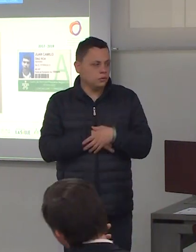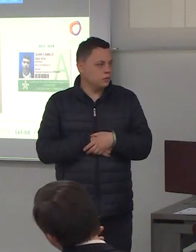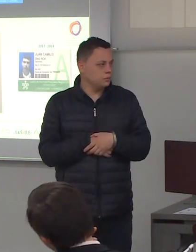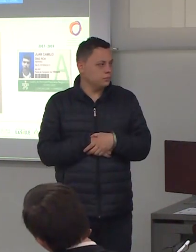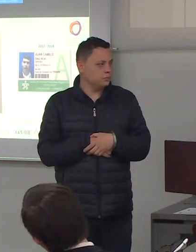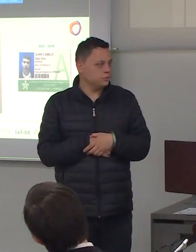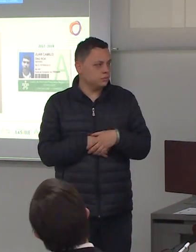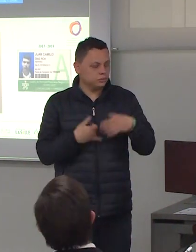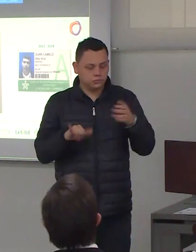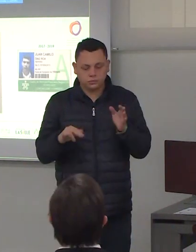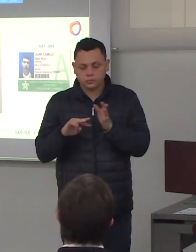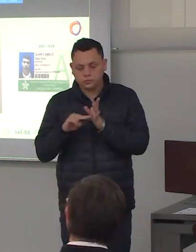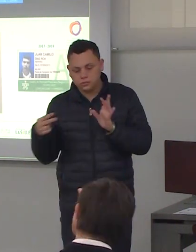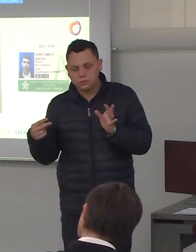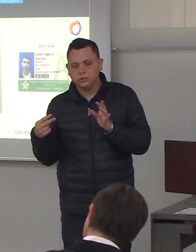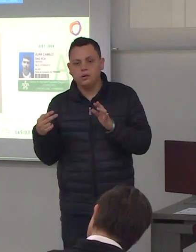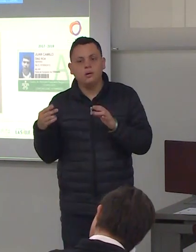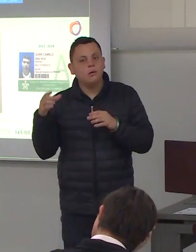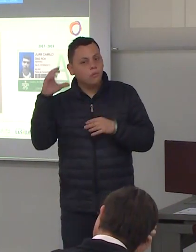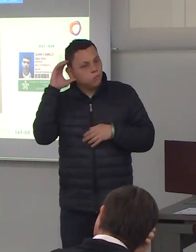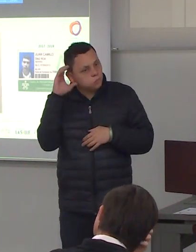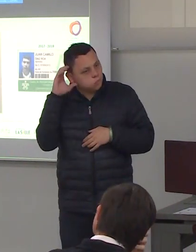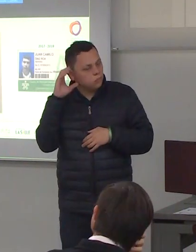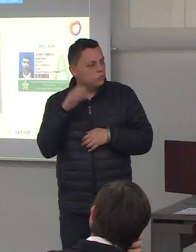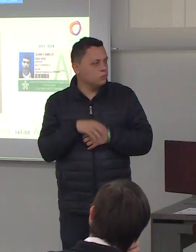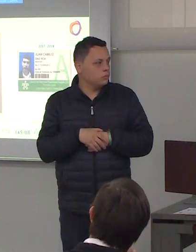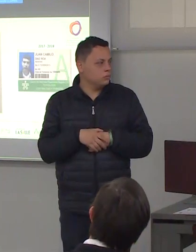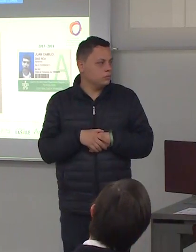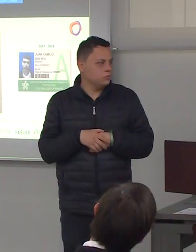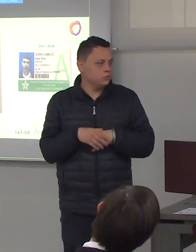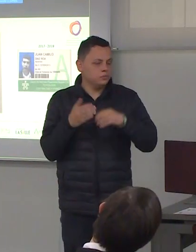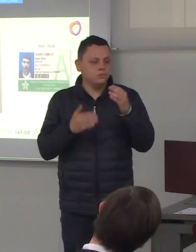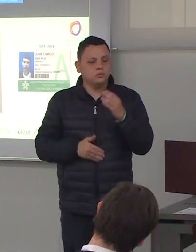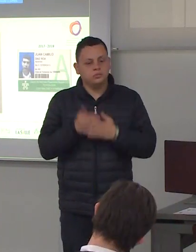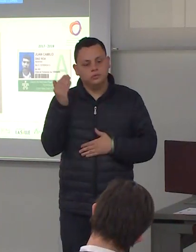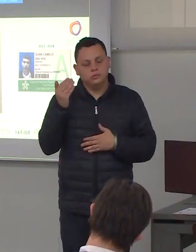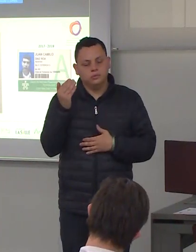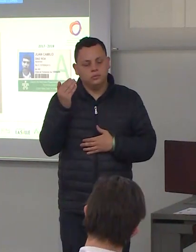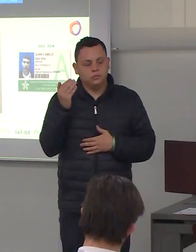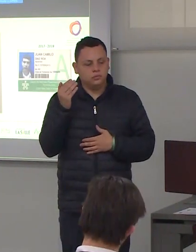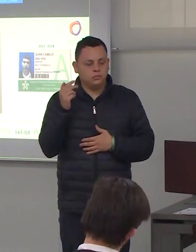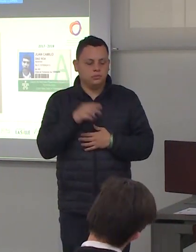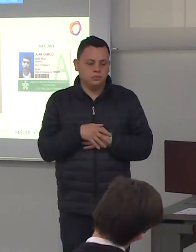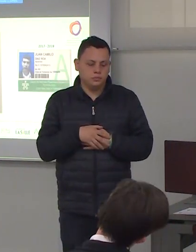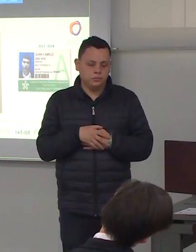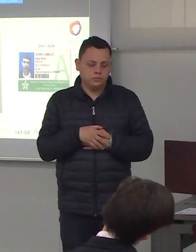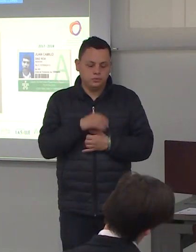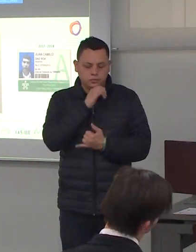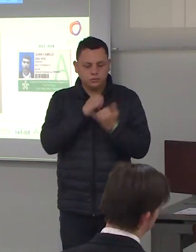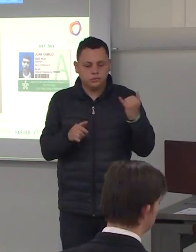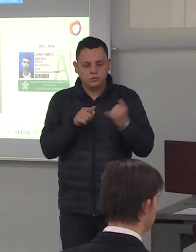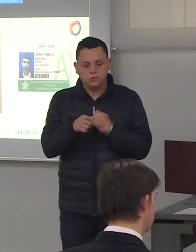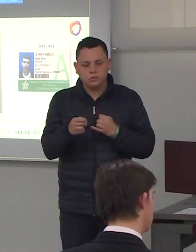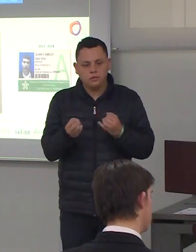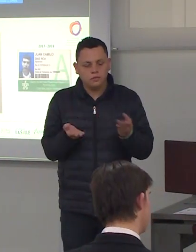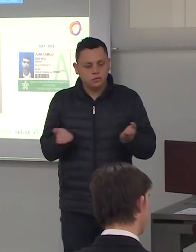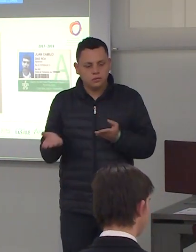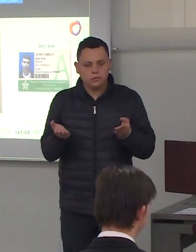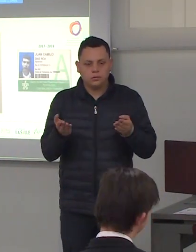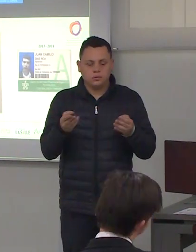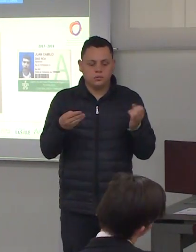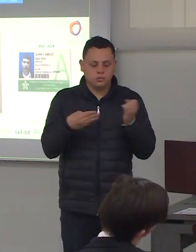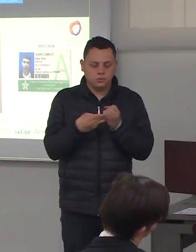haber hecho este técnico, actualmente, y se inició en la última oferta del SENA, se